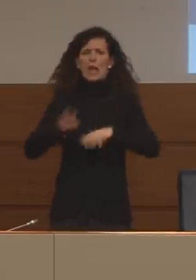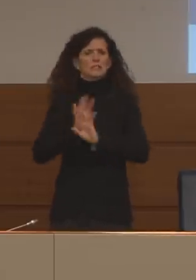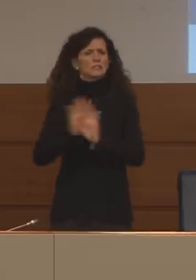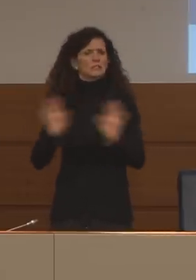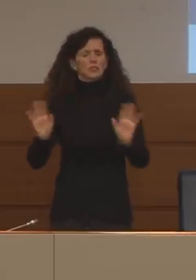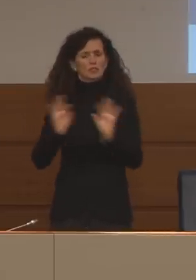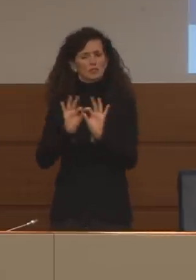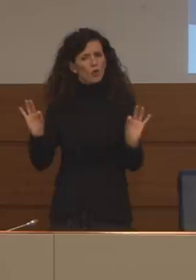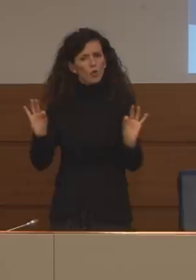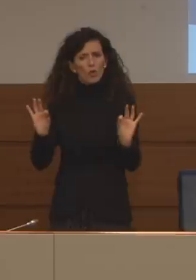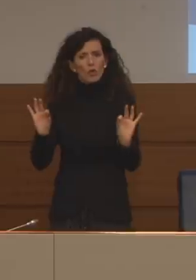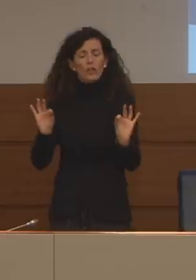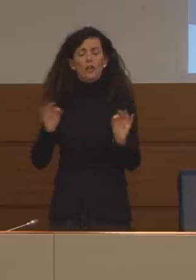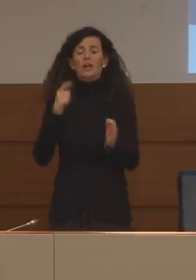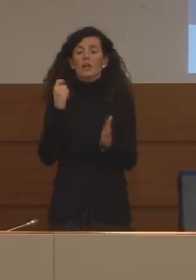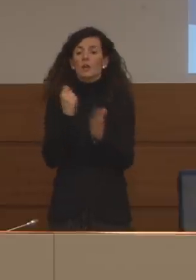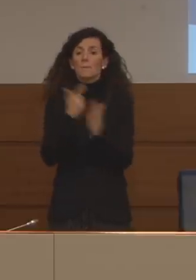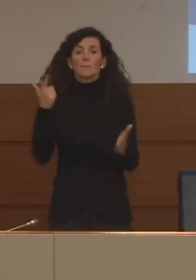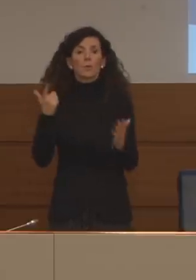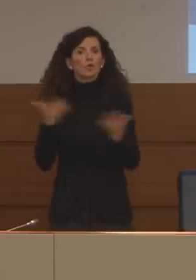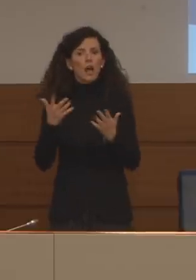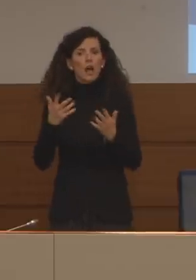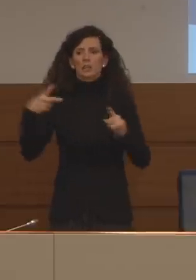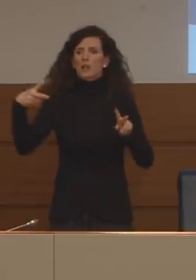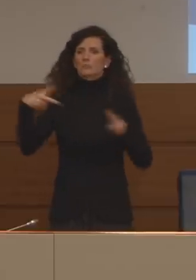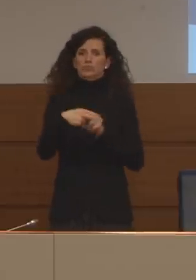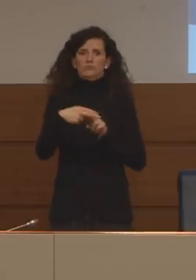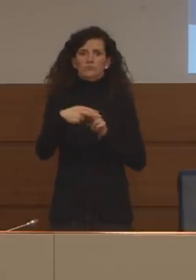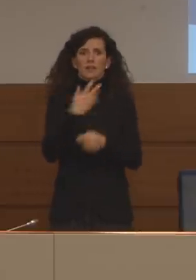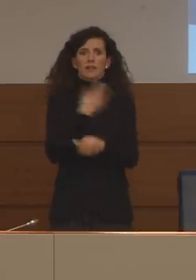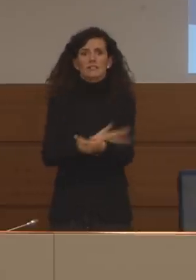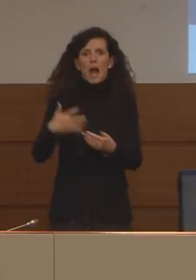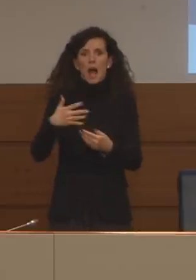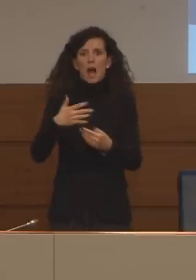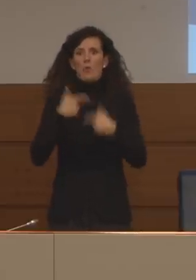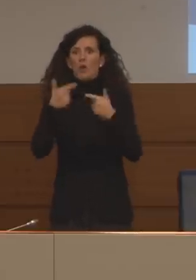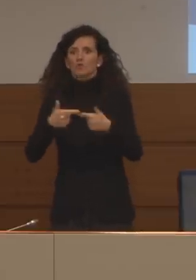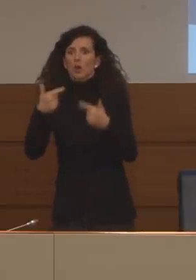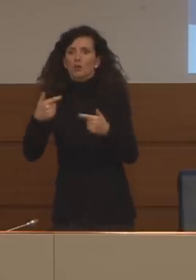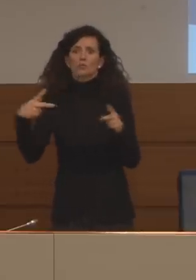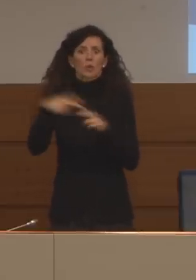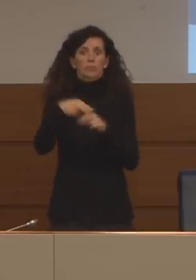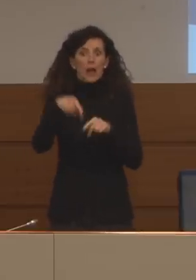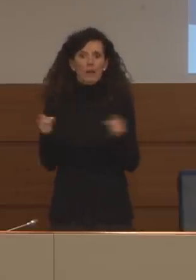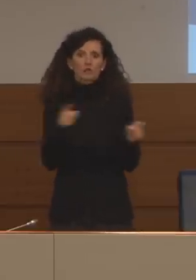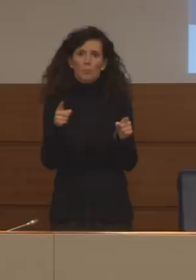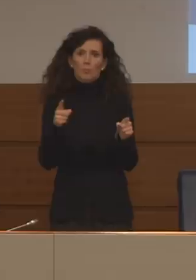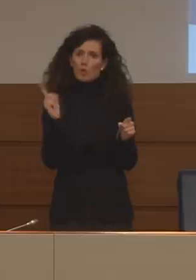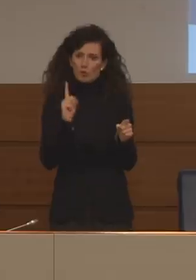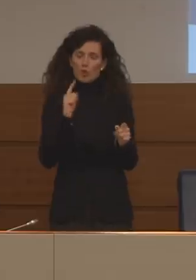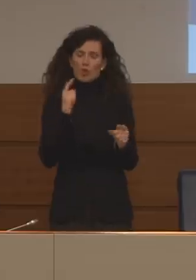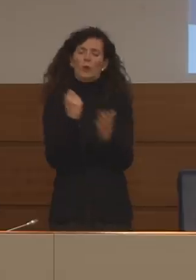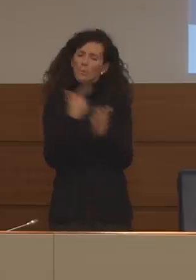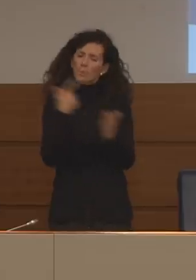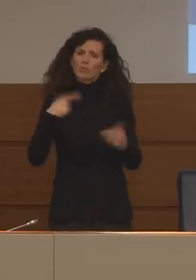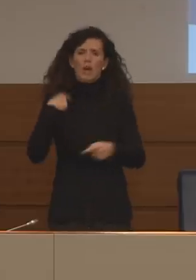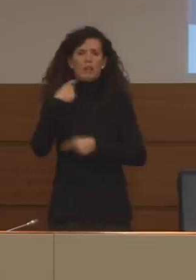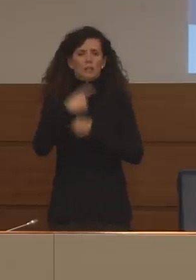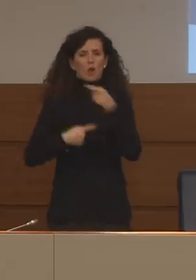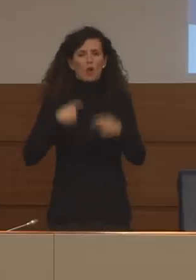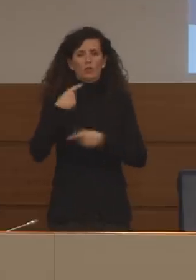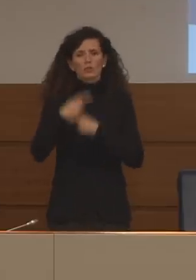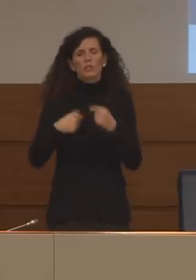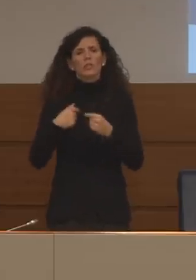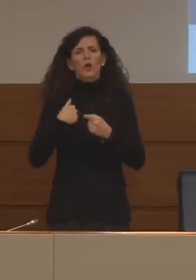importante che non interrompiamo le donazioni di sangue in questo periodo quindi vorrei veramente fare un appello